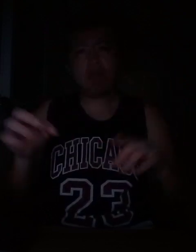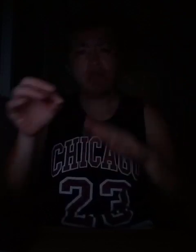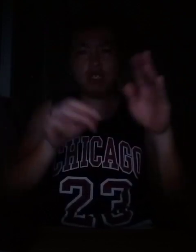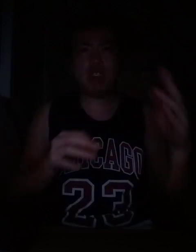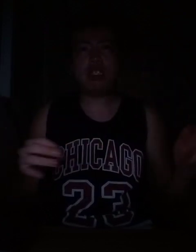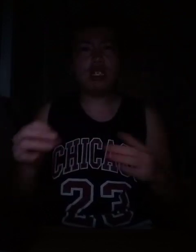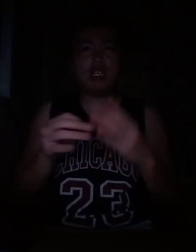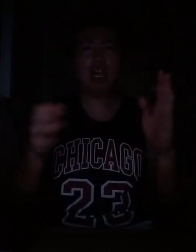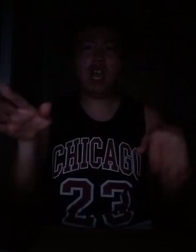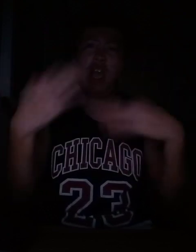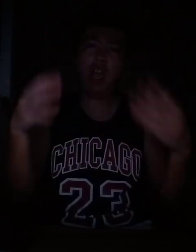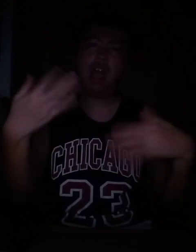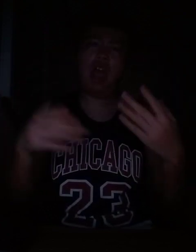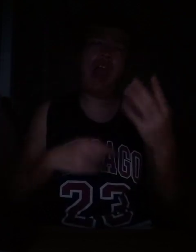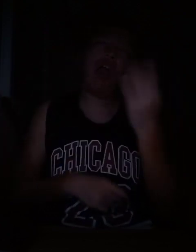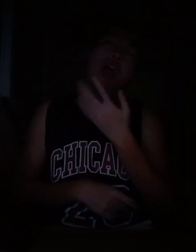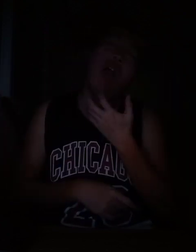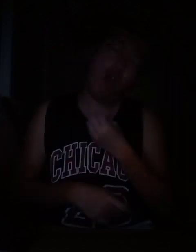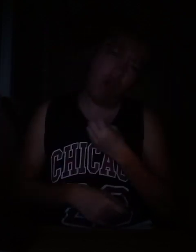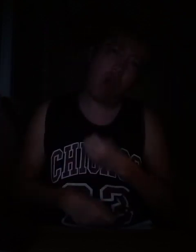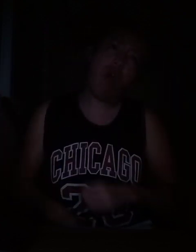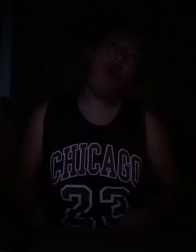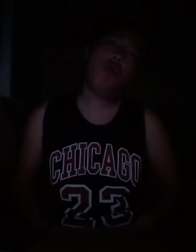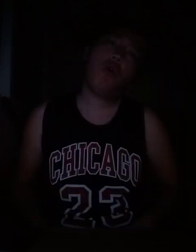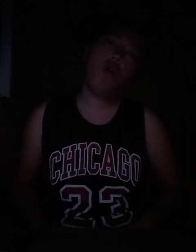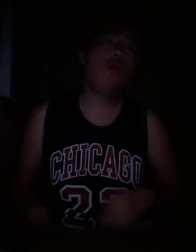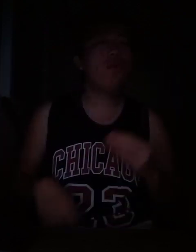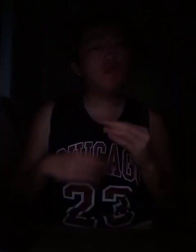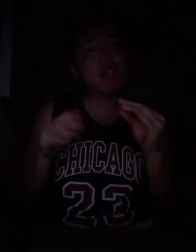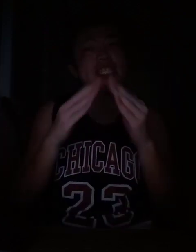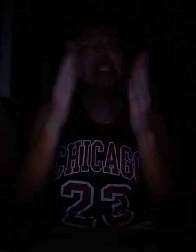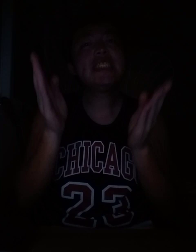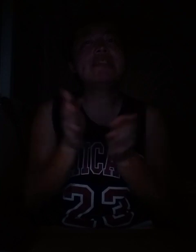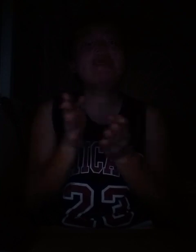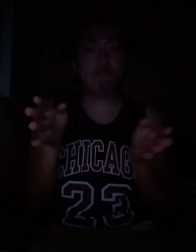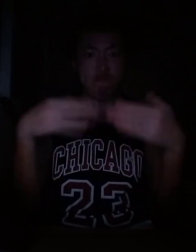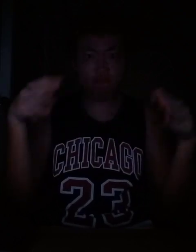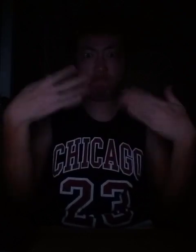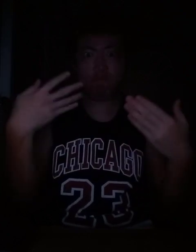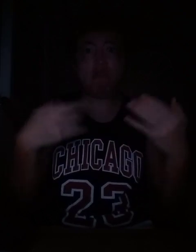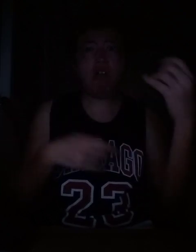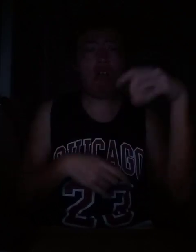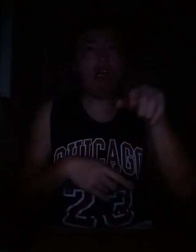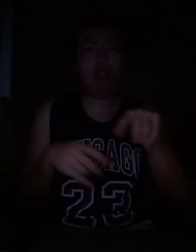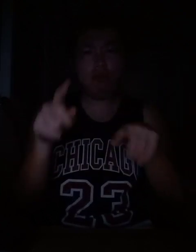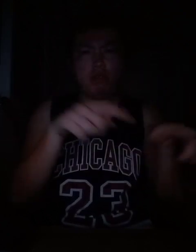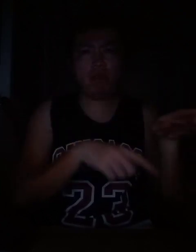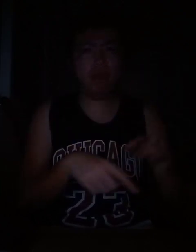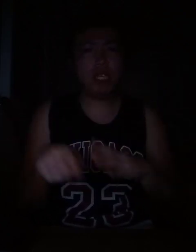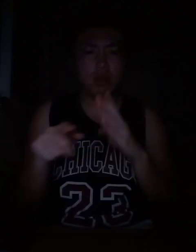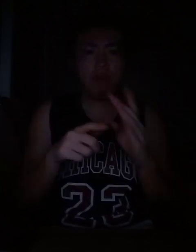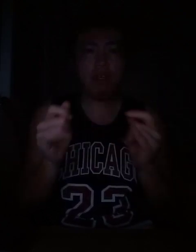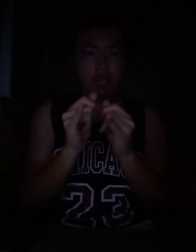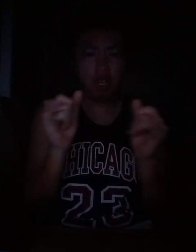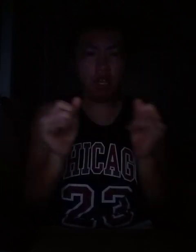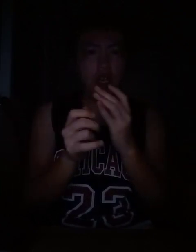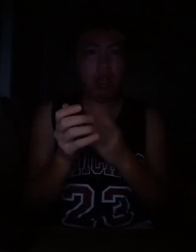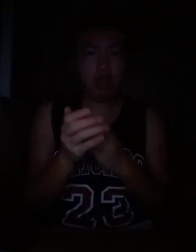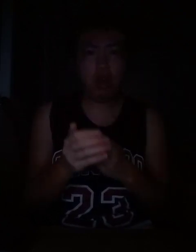주민들은 강풍 피해가 걱정입니다. 이른바 빌딩풍 때문에 해마다 유리창 파손 등 피해가 잇따랐기 때문입니다.